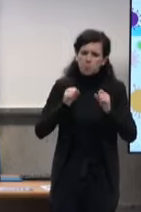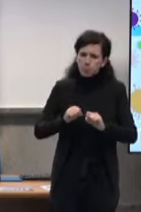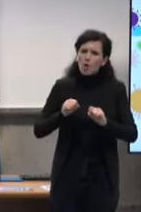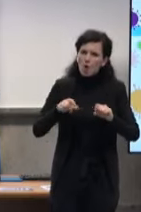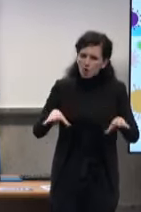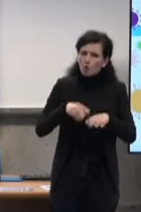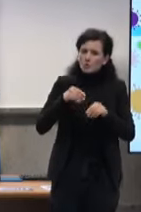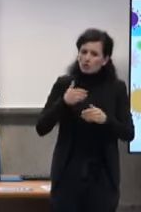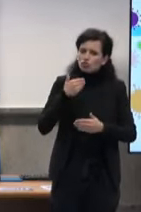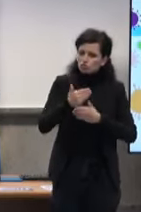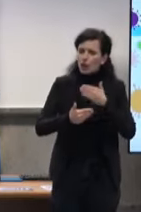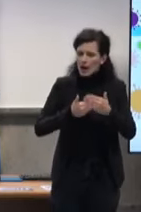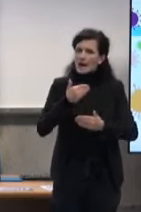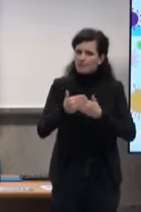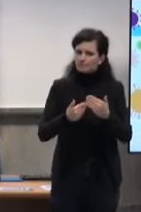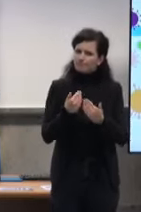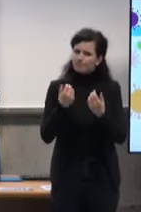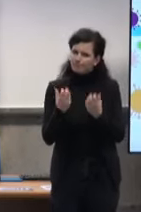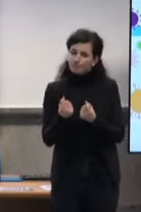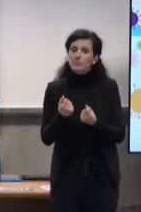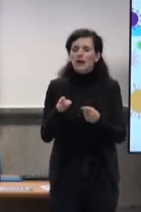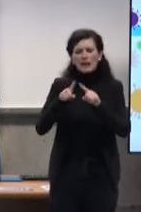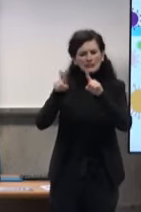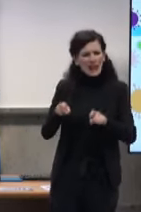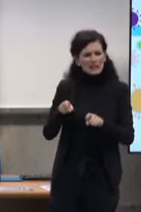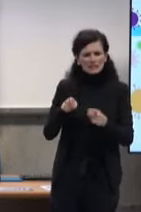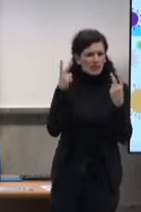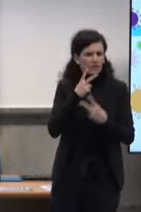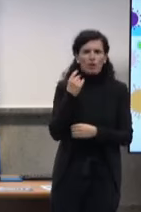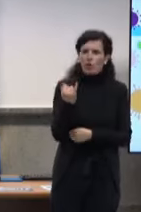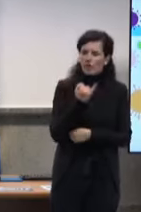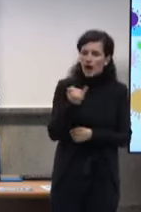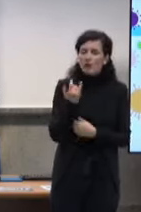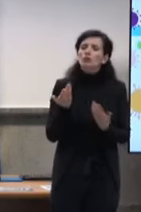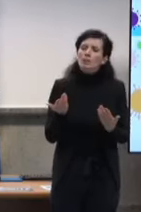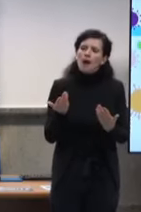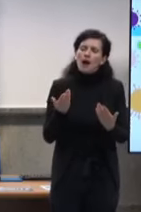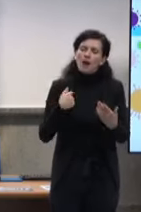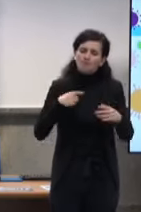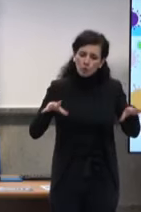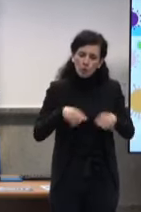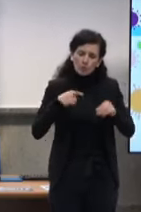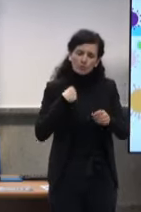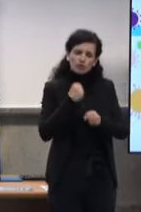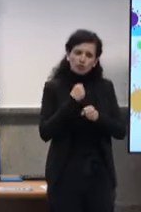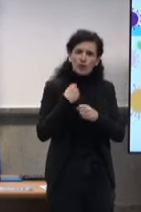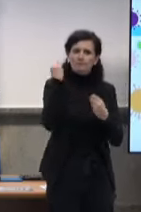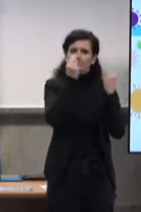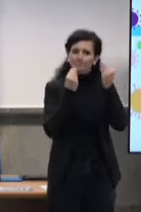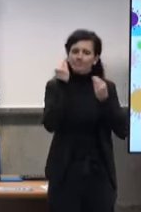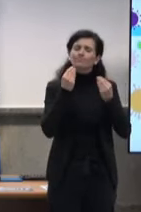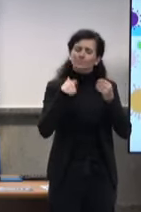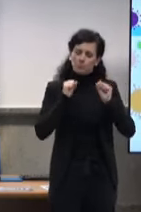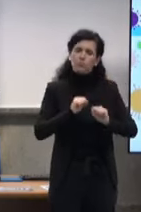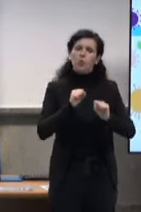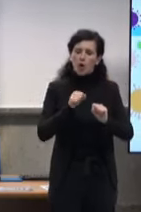sono testi si possono fare così in maniera facilissima però diciamo che cominciamo a mettere a punto dei sistemi e stiamo pensando di fare questo